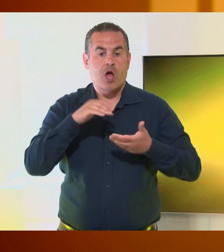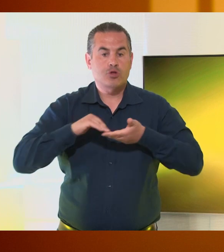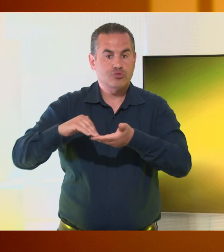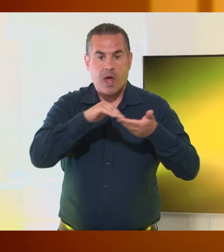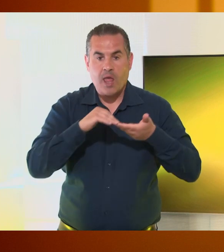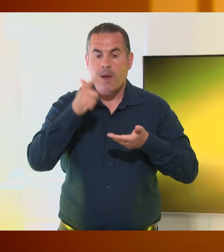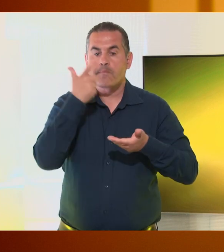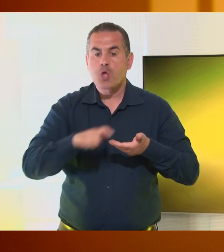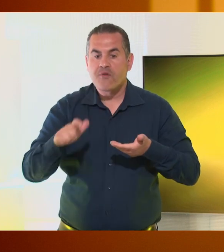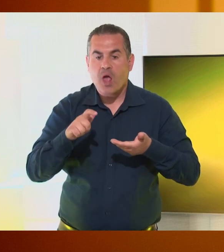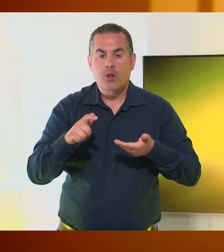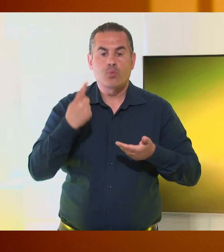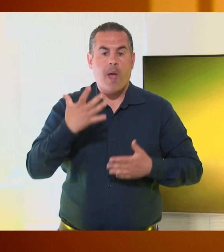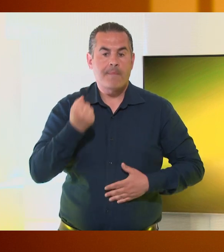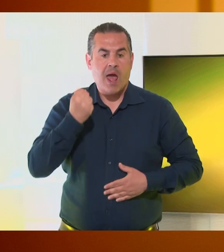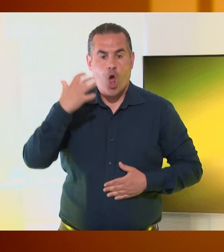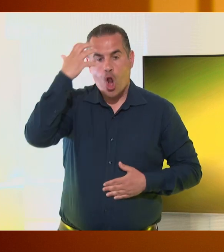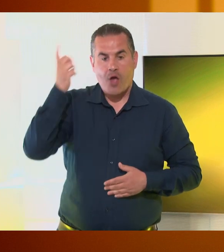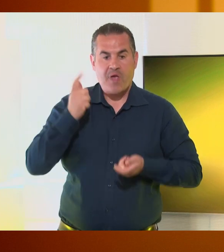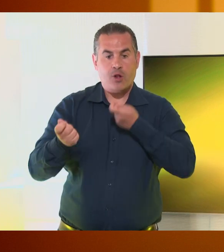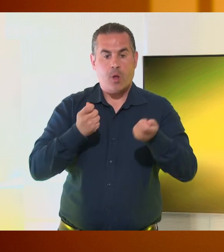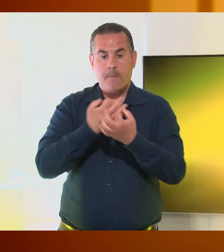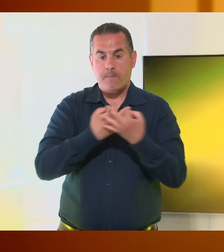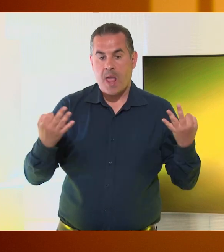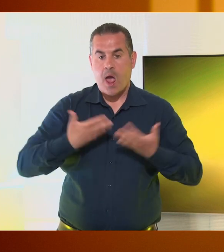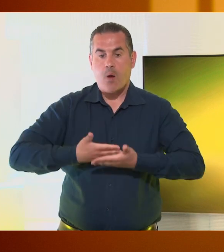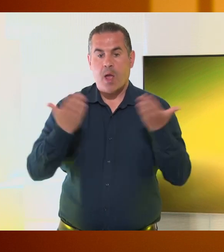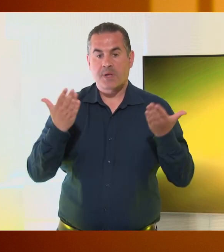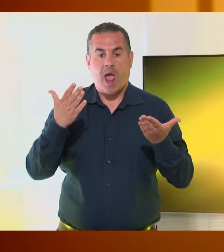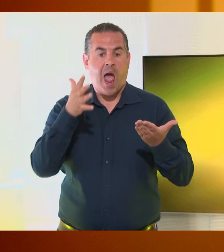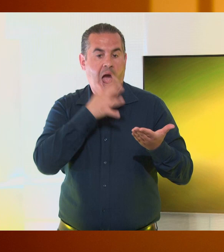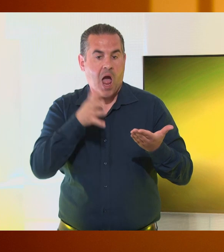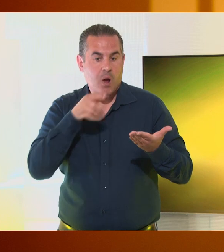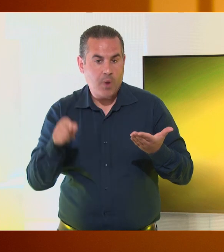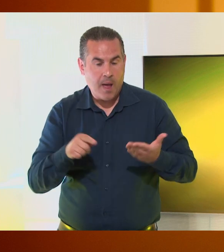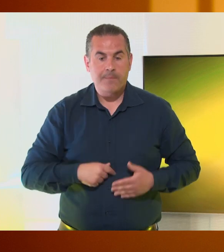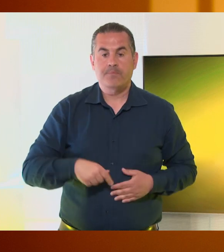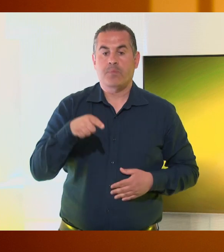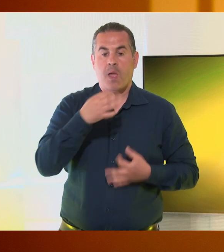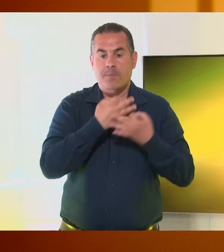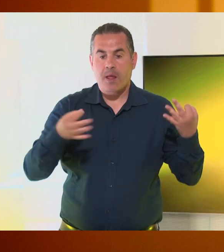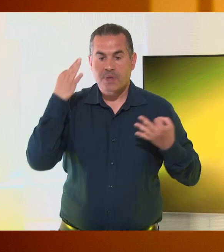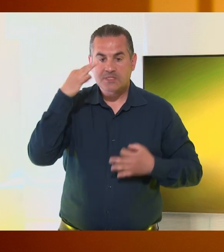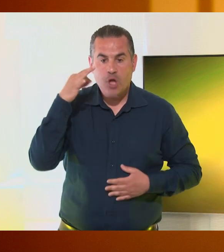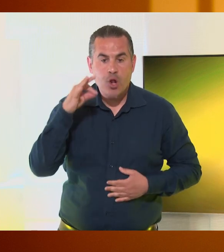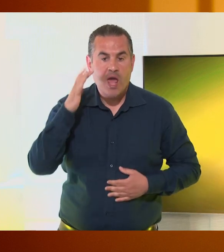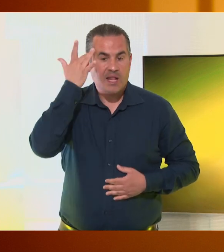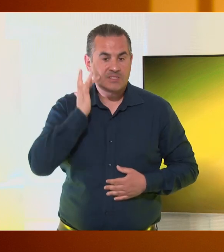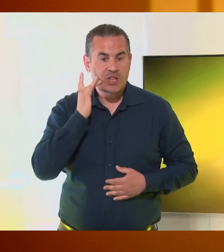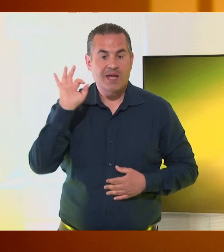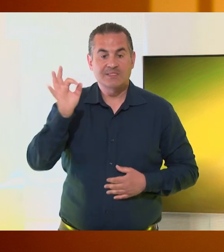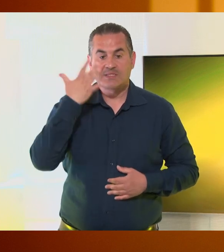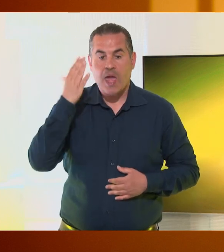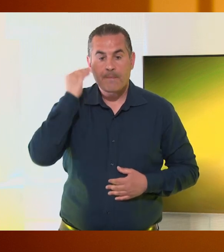potrebbe comportare a danno della collettività. Tra pochi giorni proseguono i segretari regionali Francesco Garau, Marco Nappi e Pierluigi